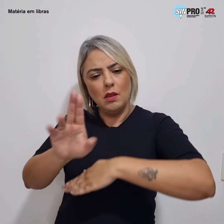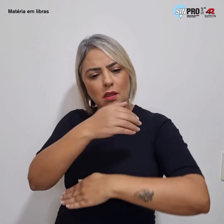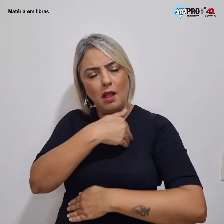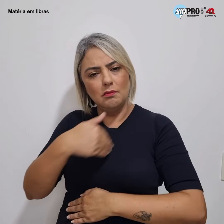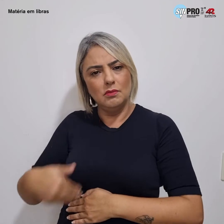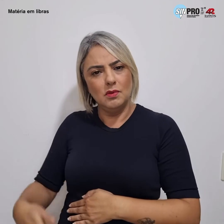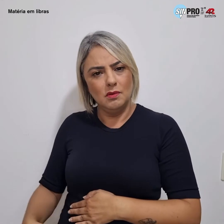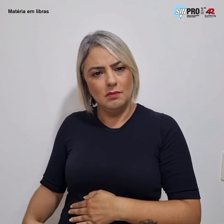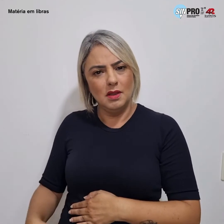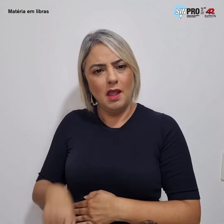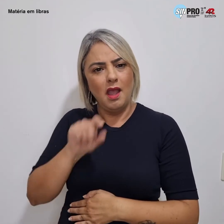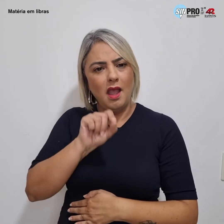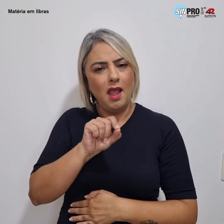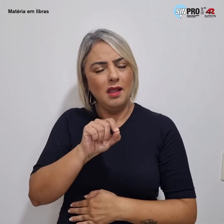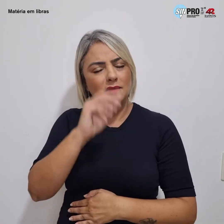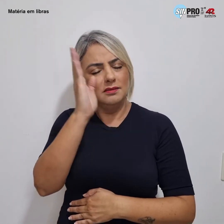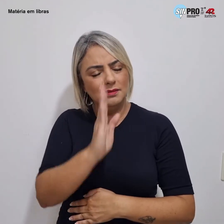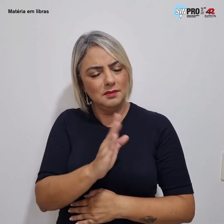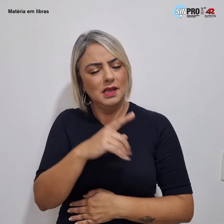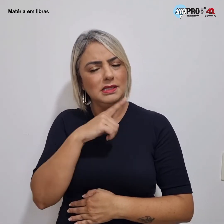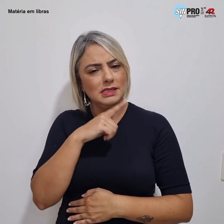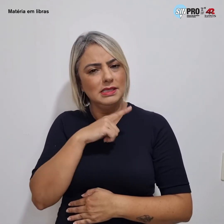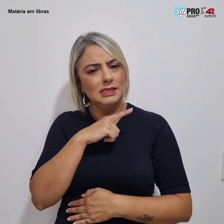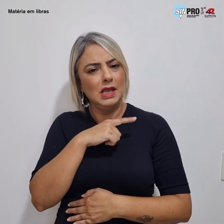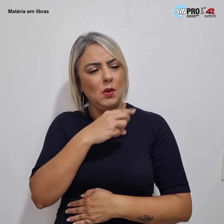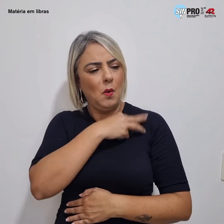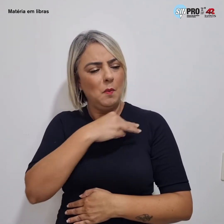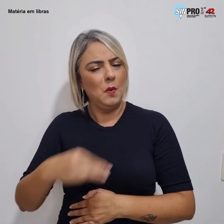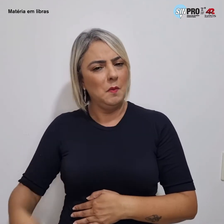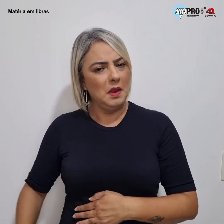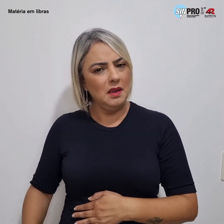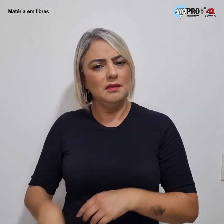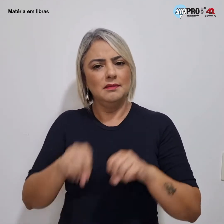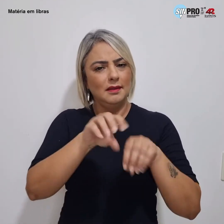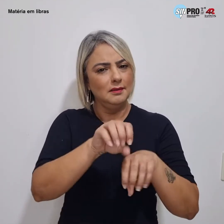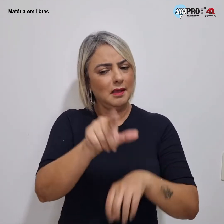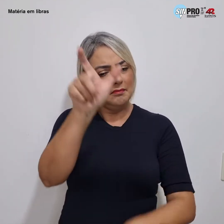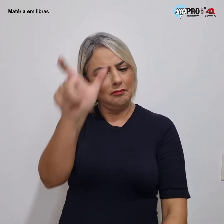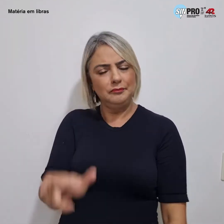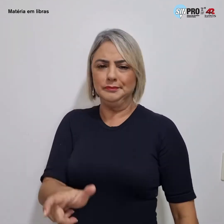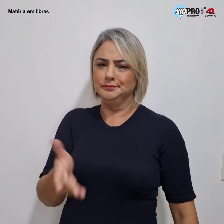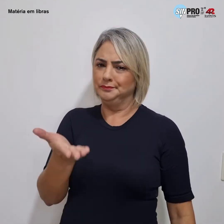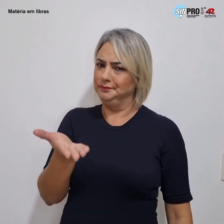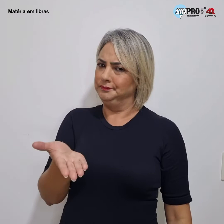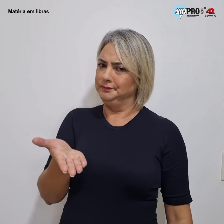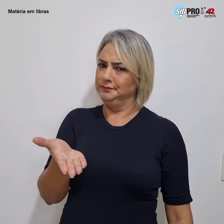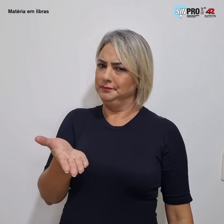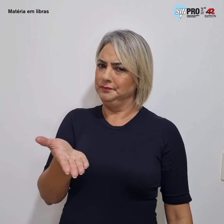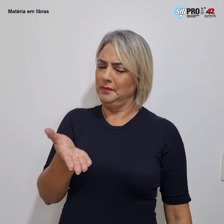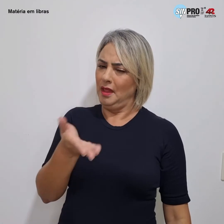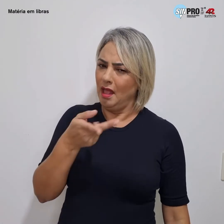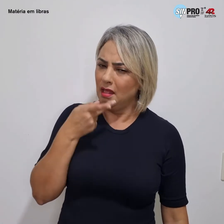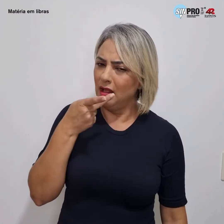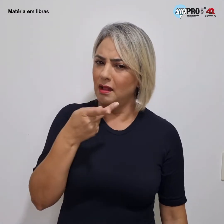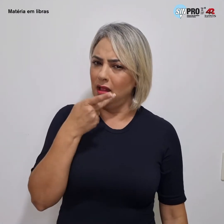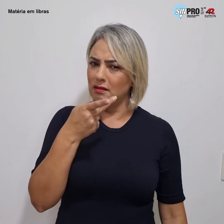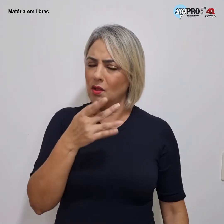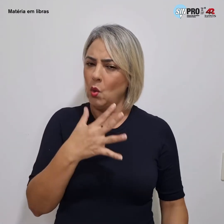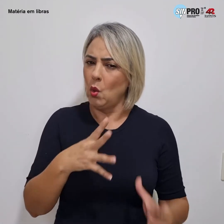universidades públicas, é isso que o Brasil tem como ministro da Educação. A declaração completa